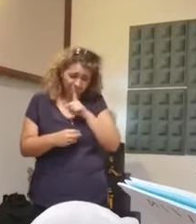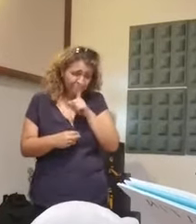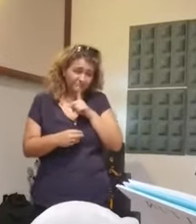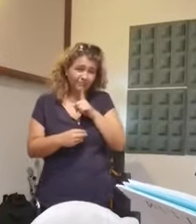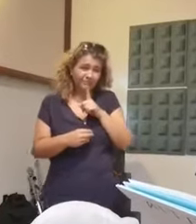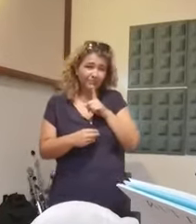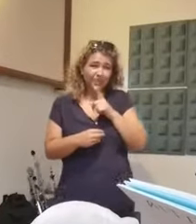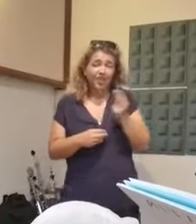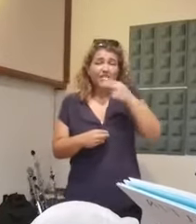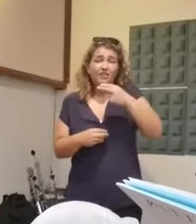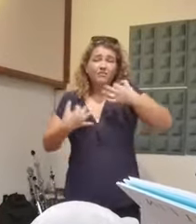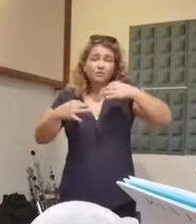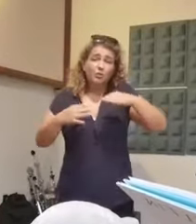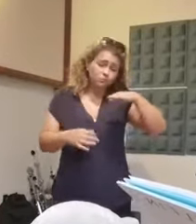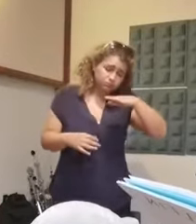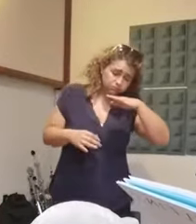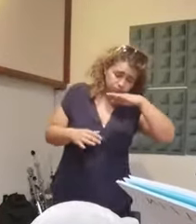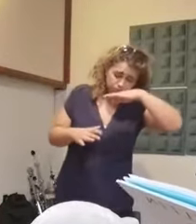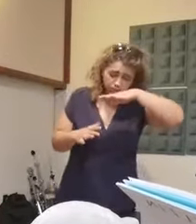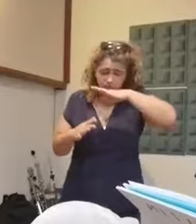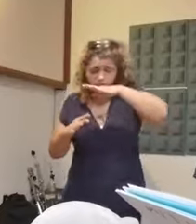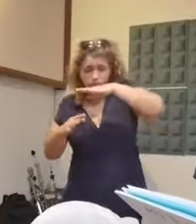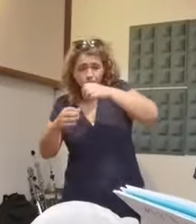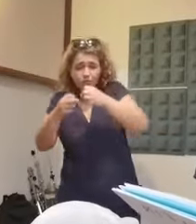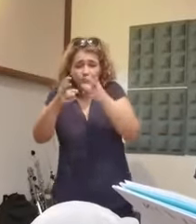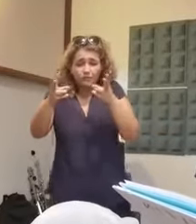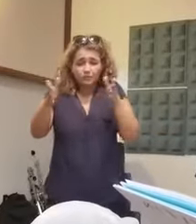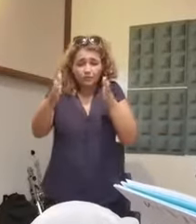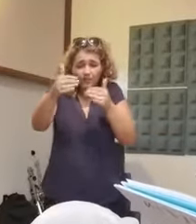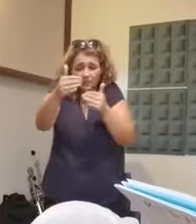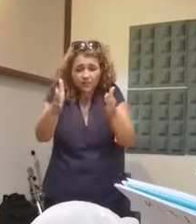Solo flotaba en aquel fondo de ese trocito de mar.